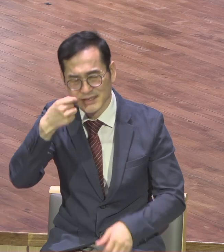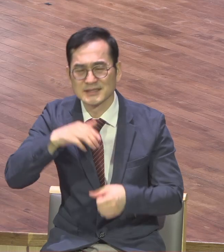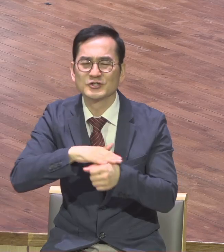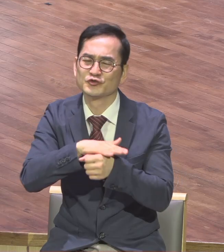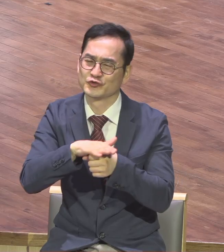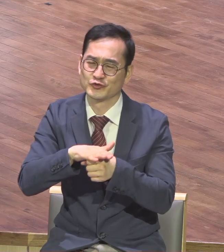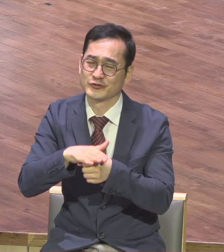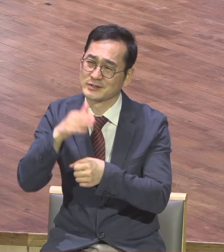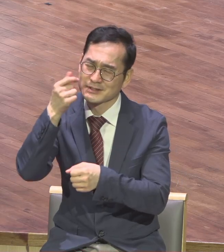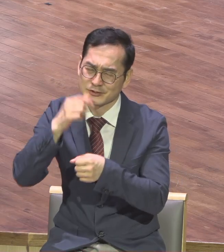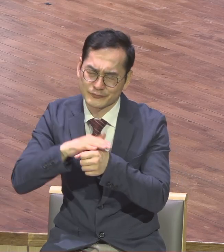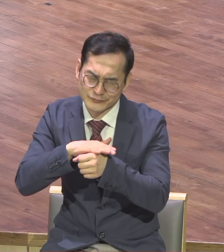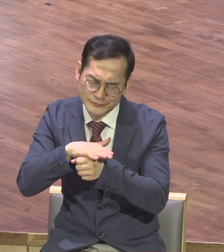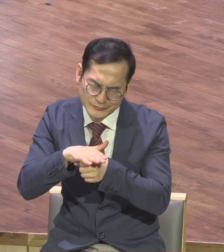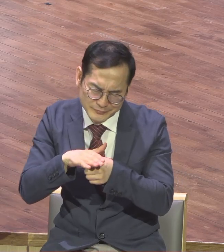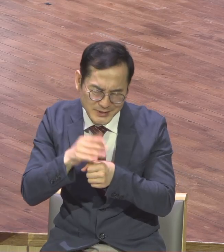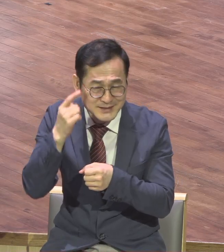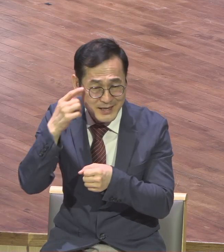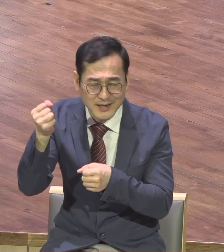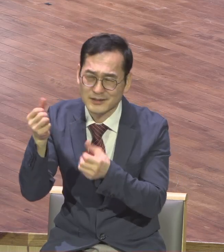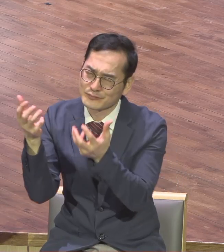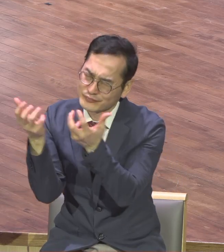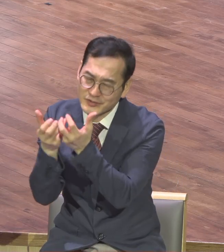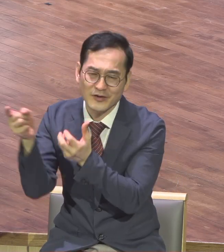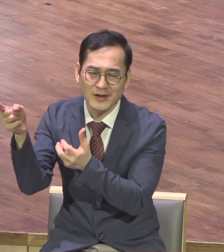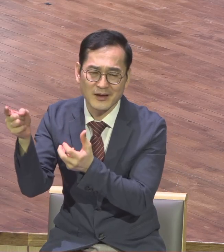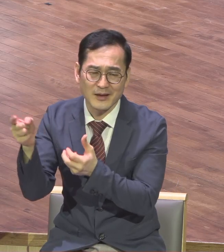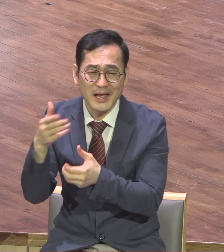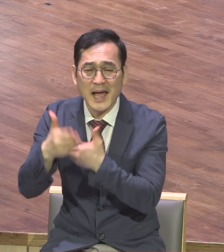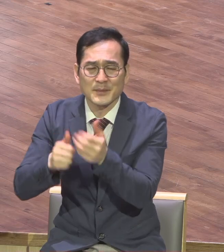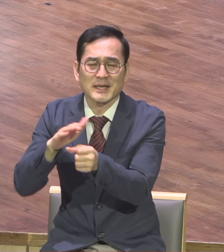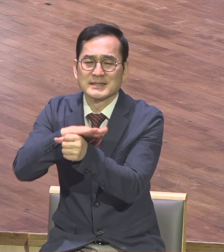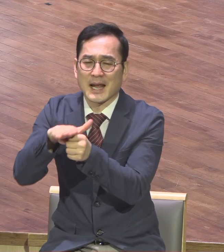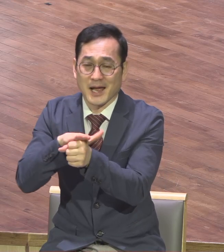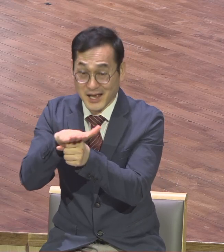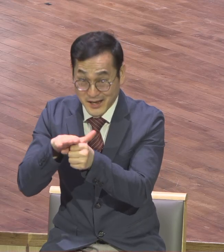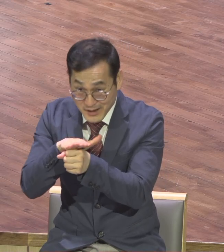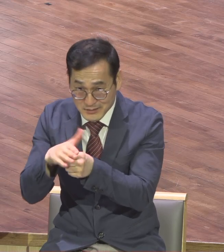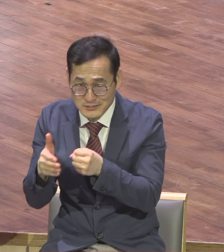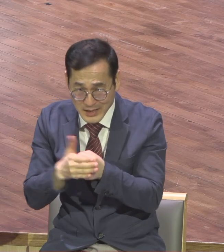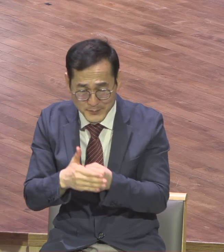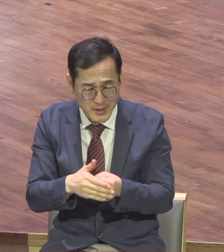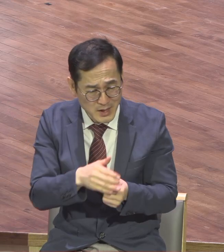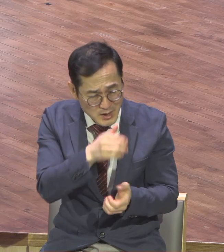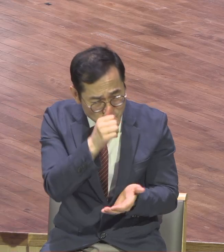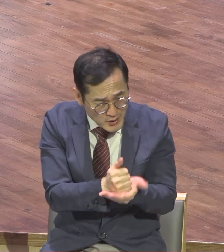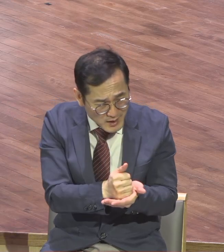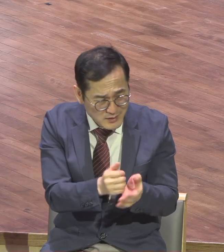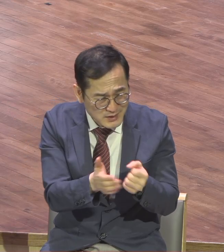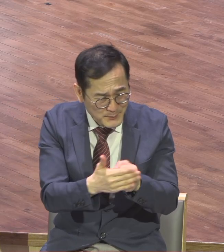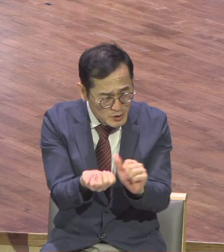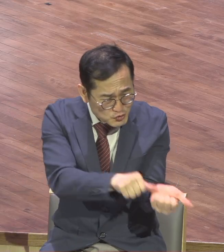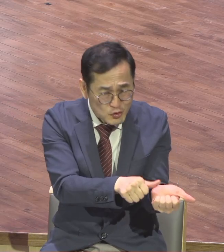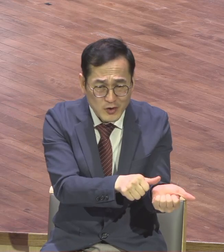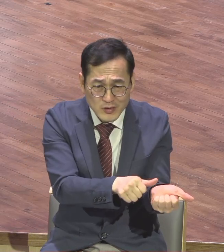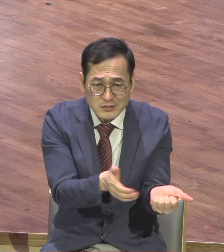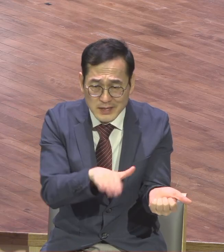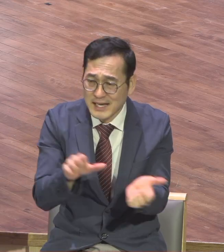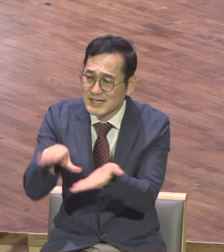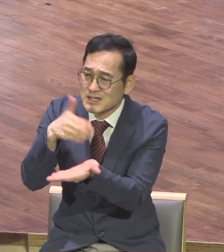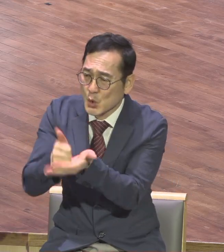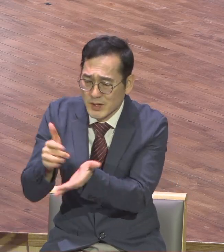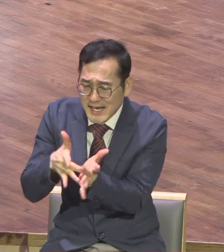긍휼에 풍성하신 하나님이 우리를 사랑하신 그 큰 사랑을 인하여 허물로 죽은 우리를 그리스도와 함께